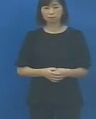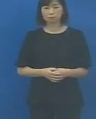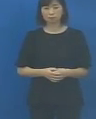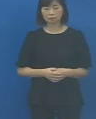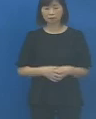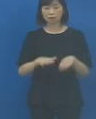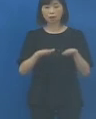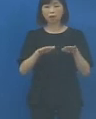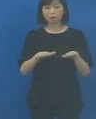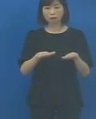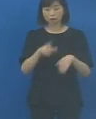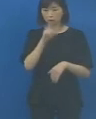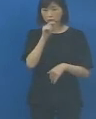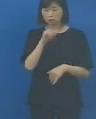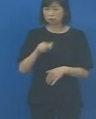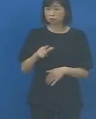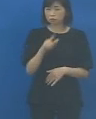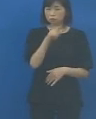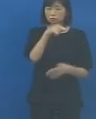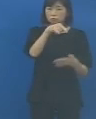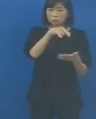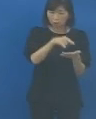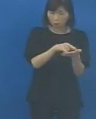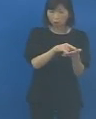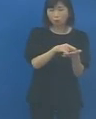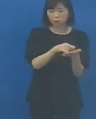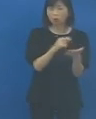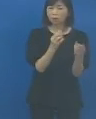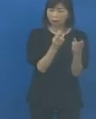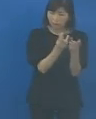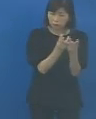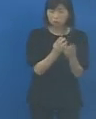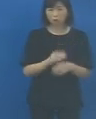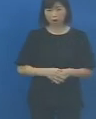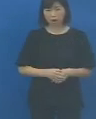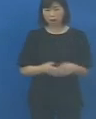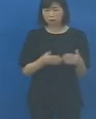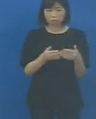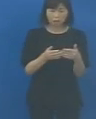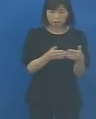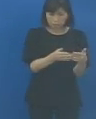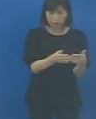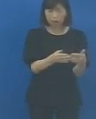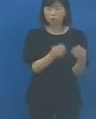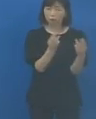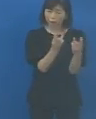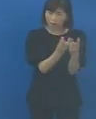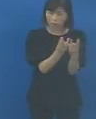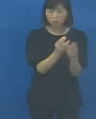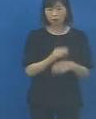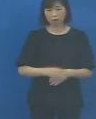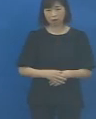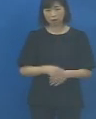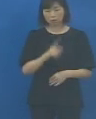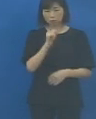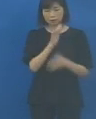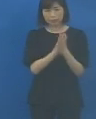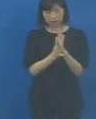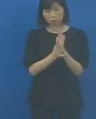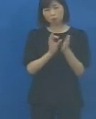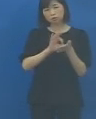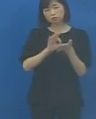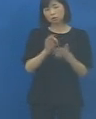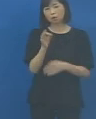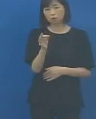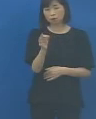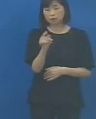現在ですね、鳥取空港の着陸料ですとか、それから遊覧船の接岸料など、県の使用料一部、今で